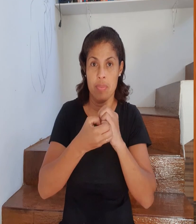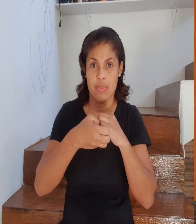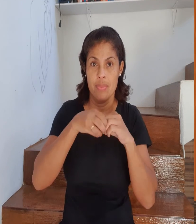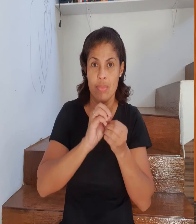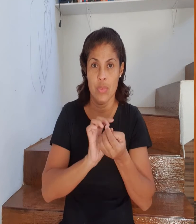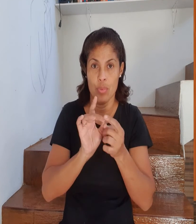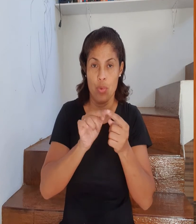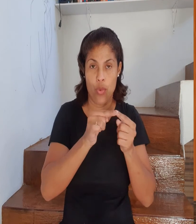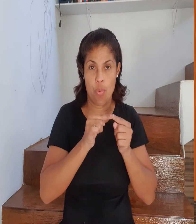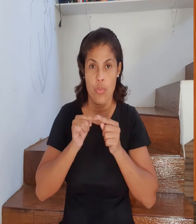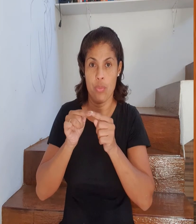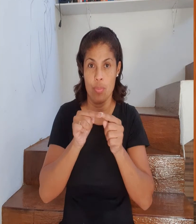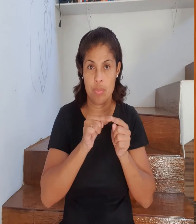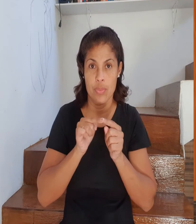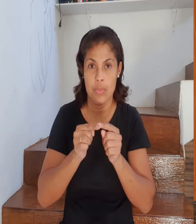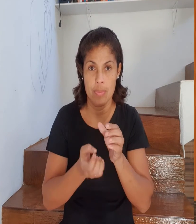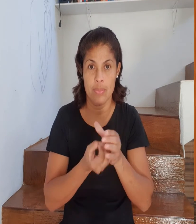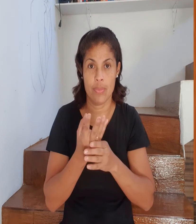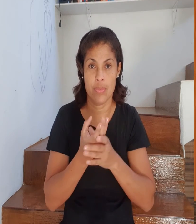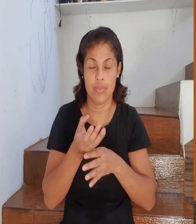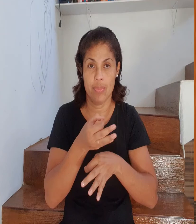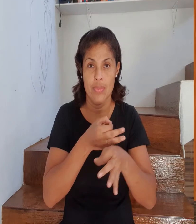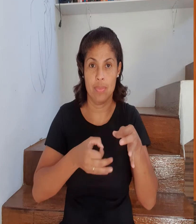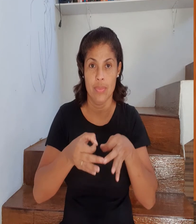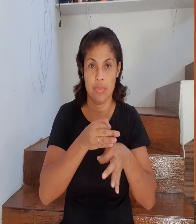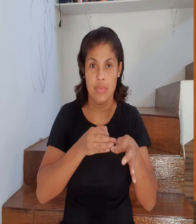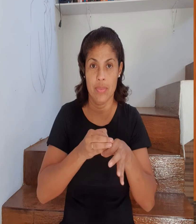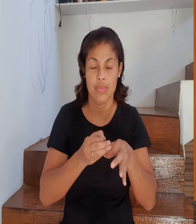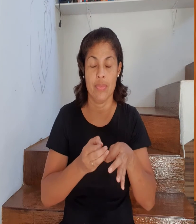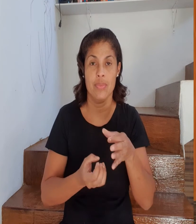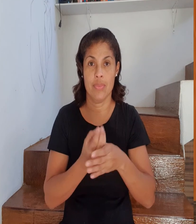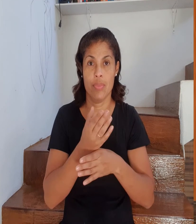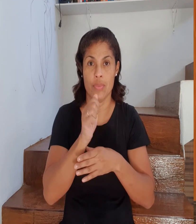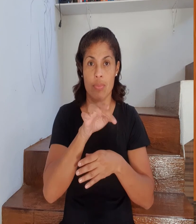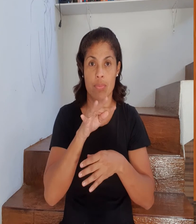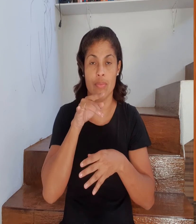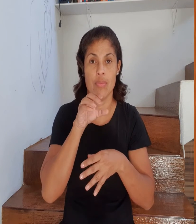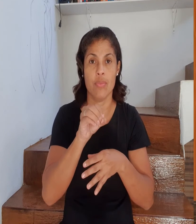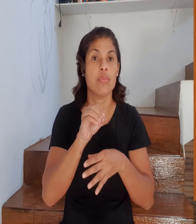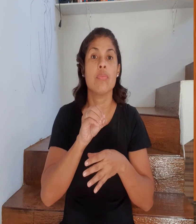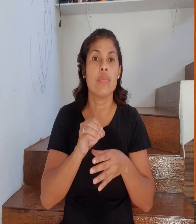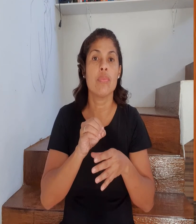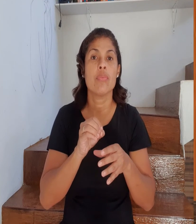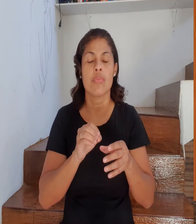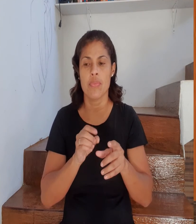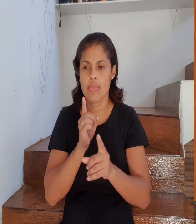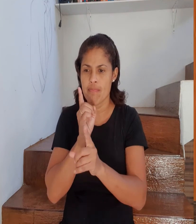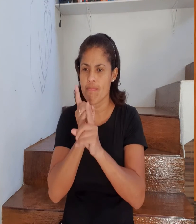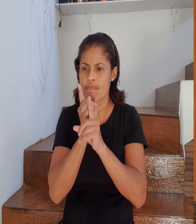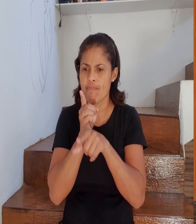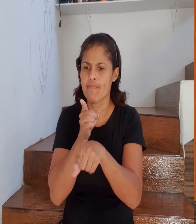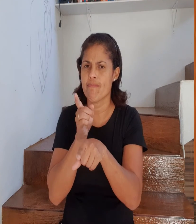de histocompatibilidade principal produzidas pela célula apresentadora de antígeno, permitem